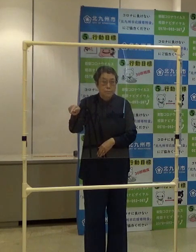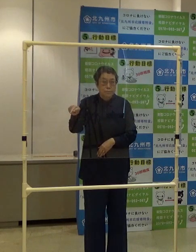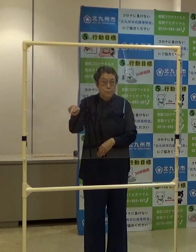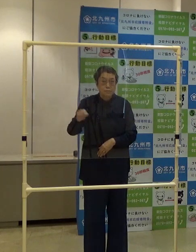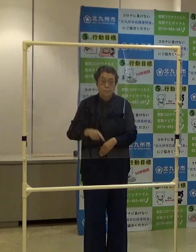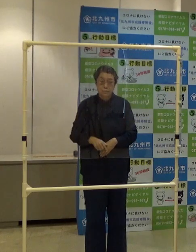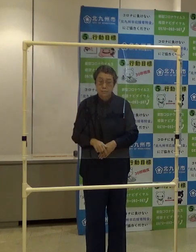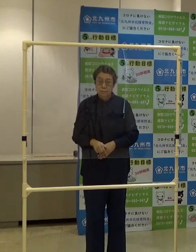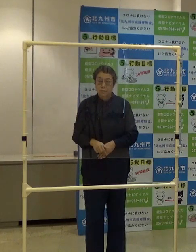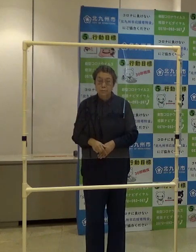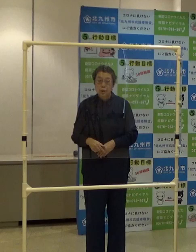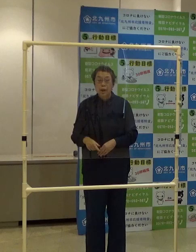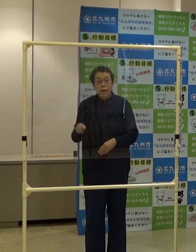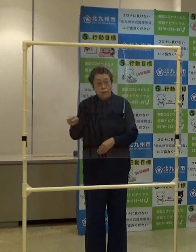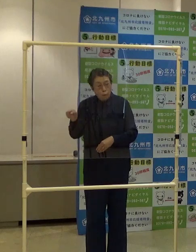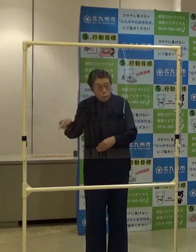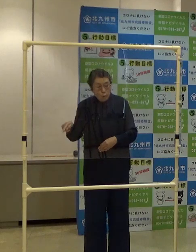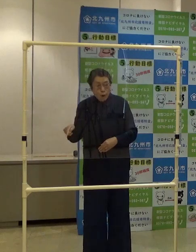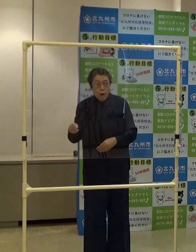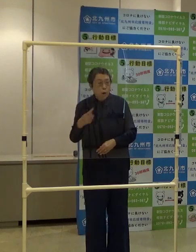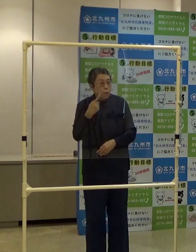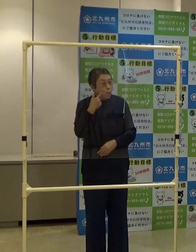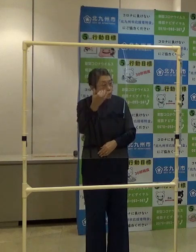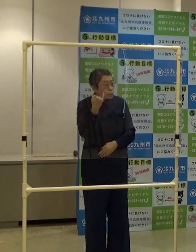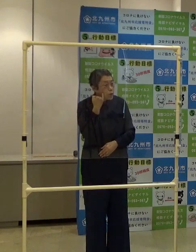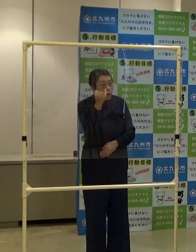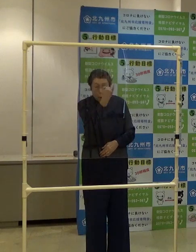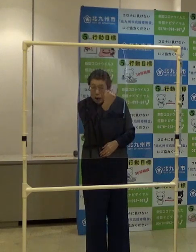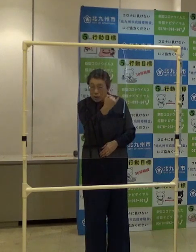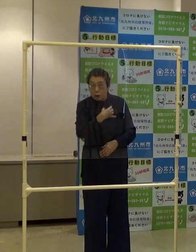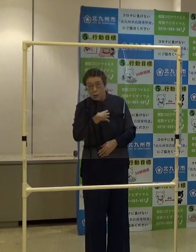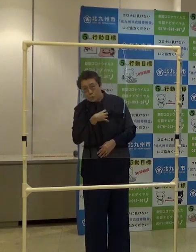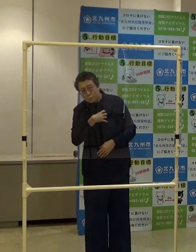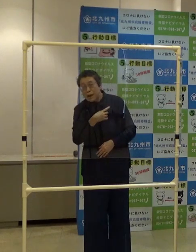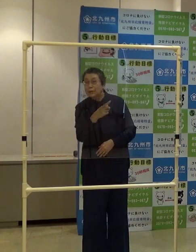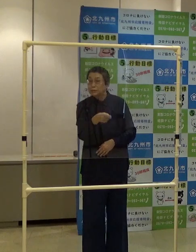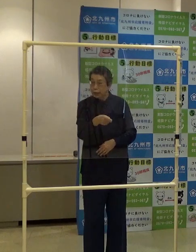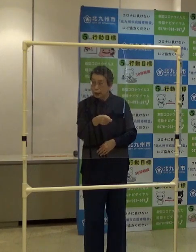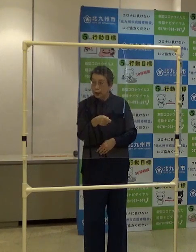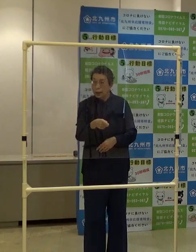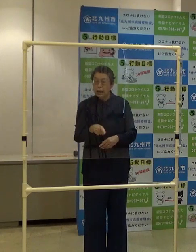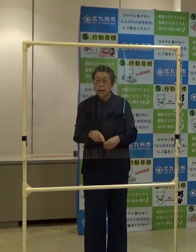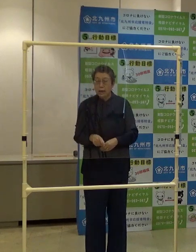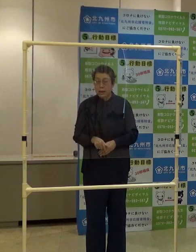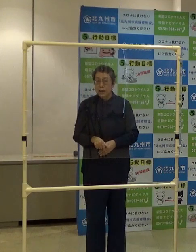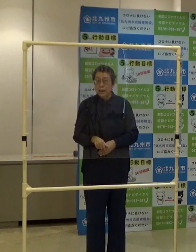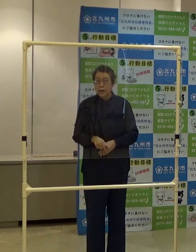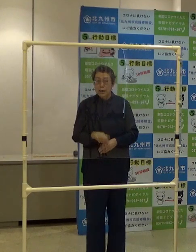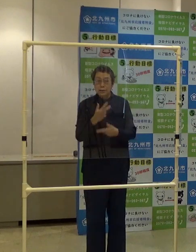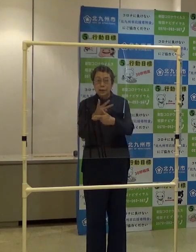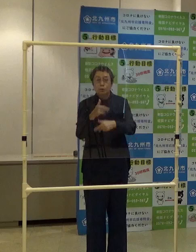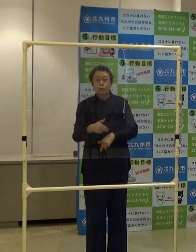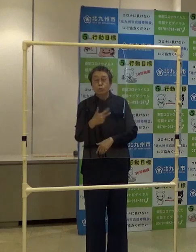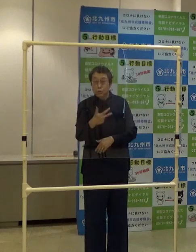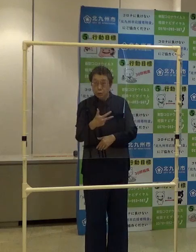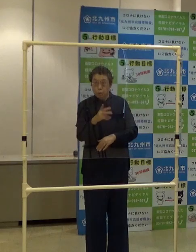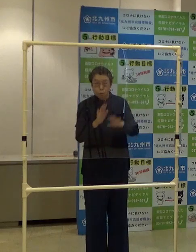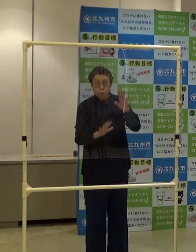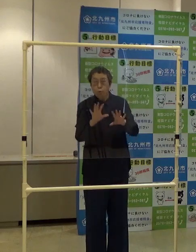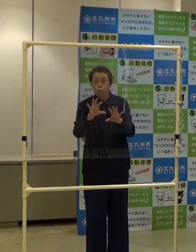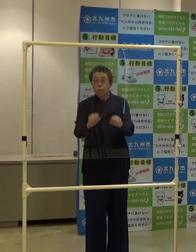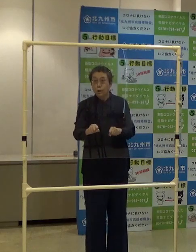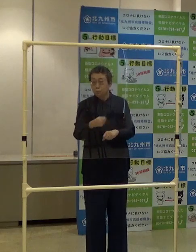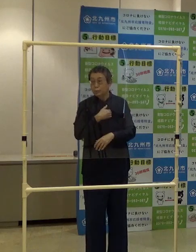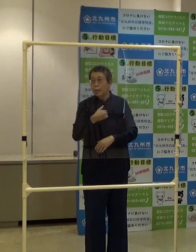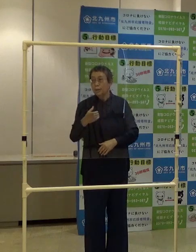お父さんお母さん心配してですね、遠隔地から北九州の状況を把握できる、でそこで、